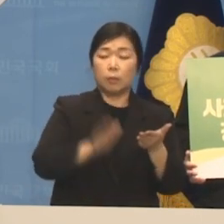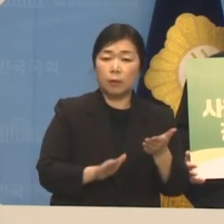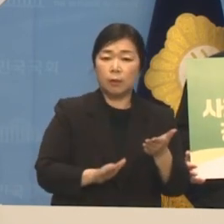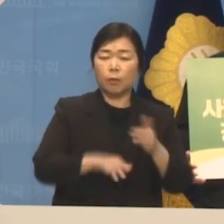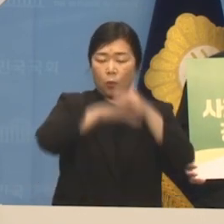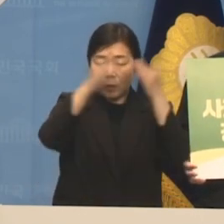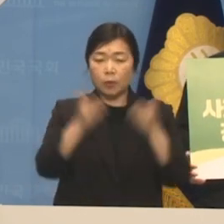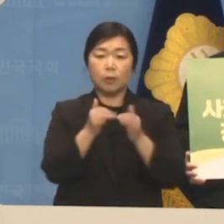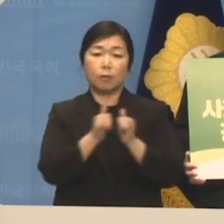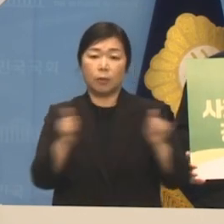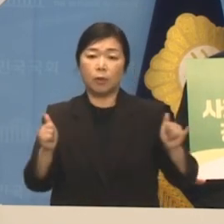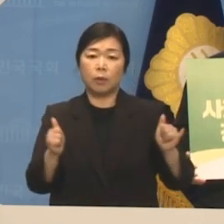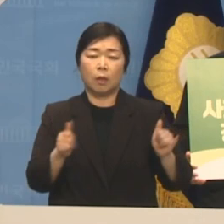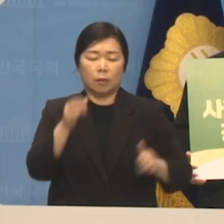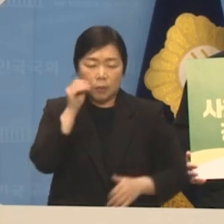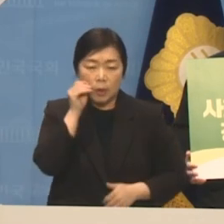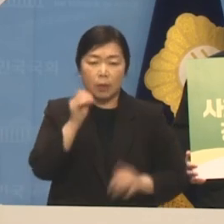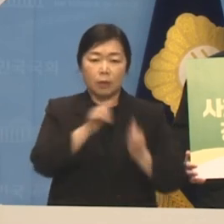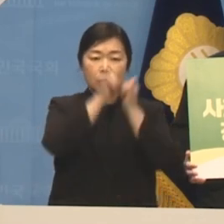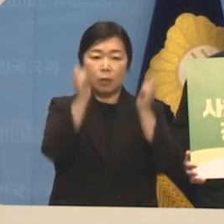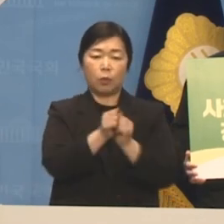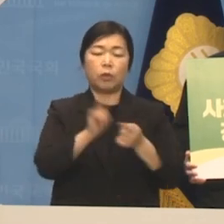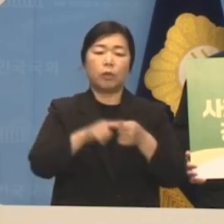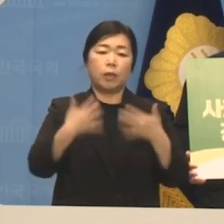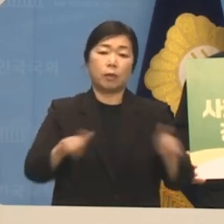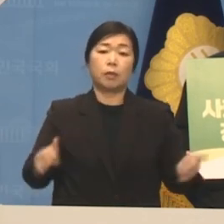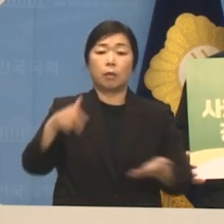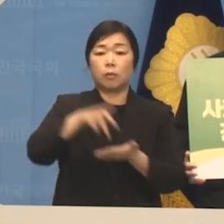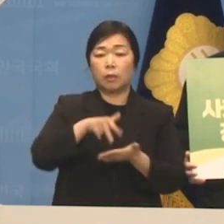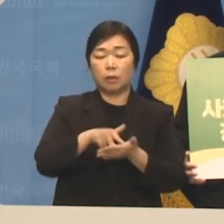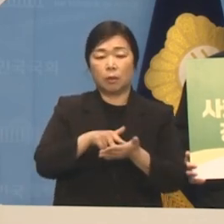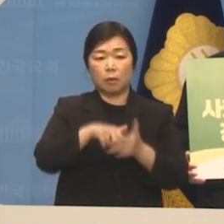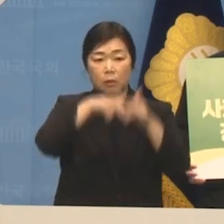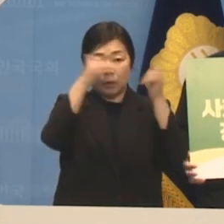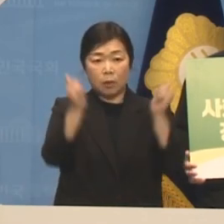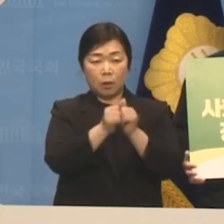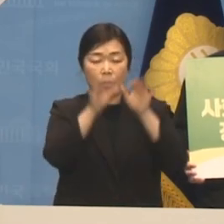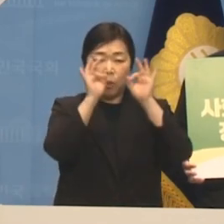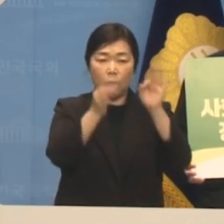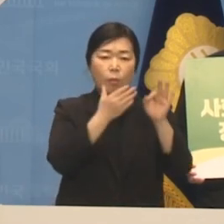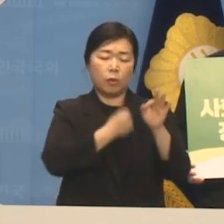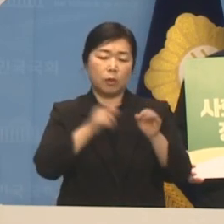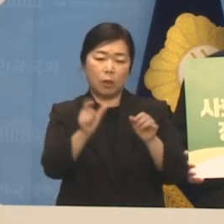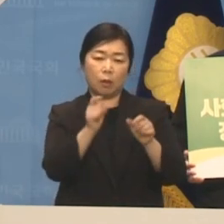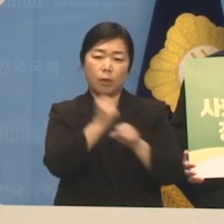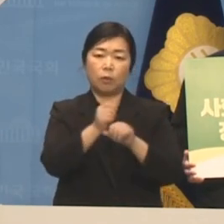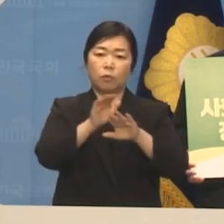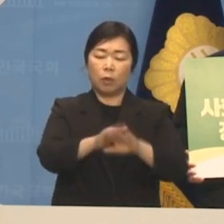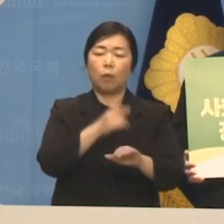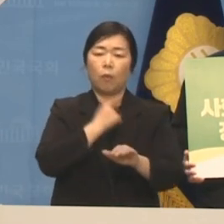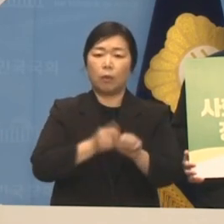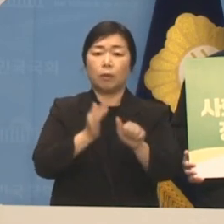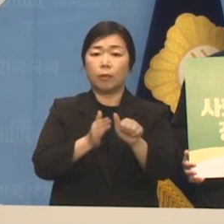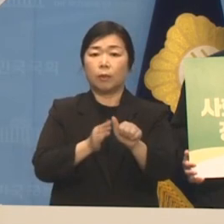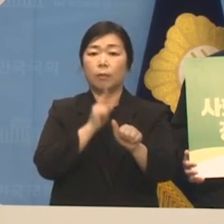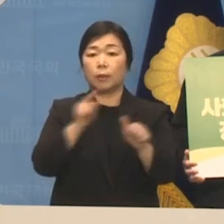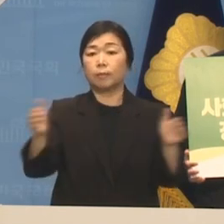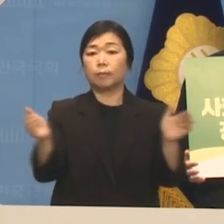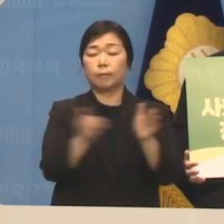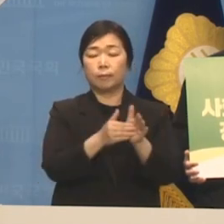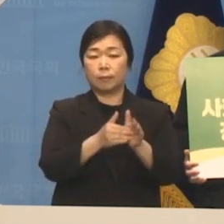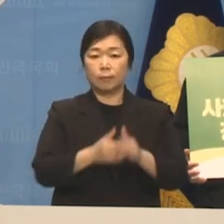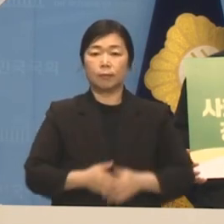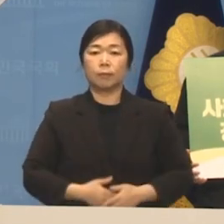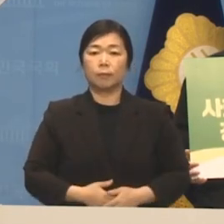모든 이들이 부디 사회적 약자의 시선으로 사회를 바라보고 복지를 강화하기를 촉구하며 발언을 마치도록 하겠습니다.